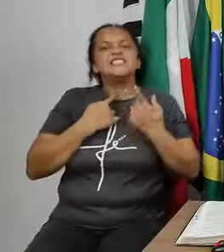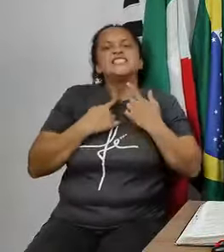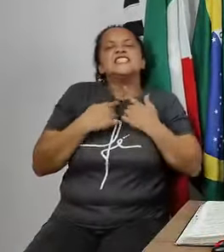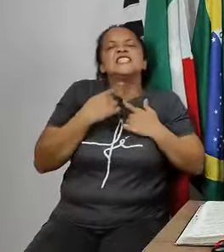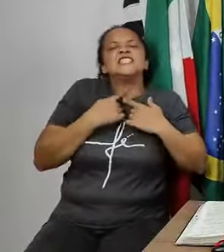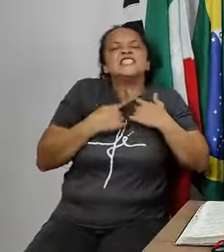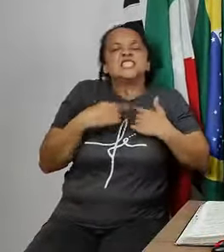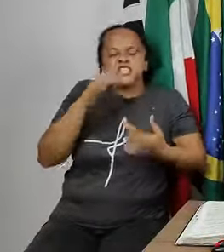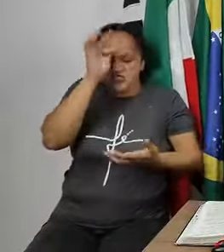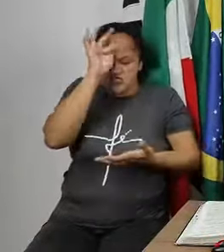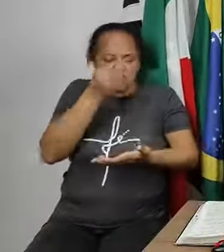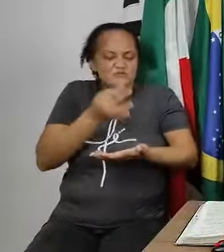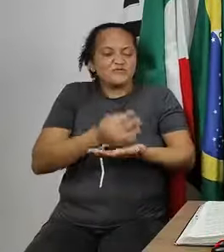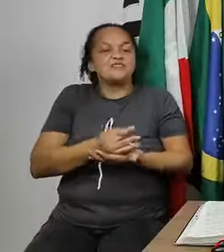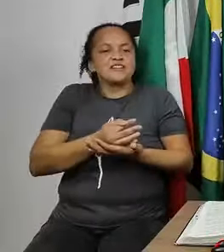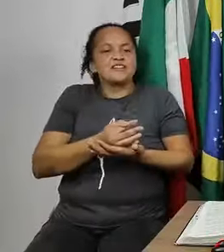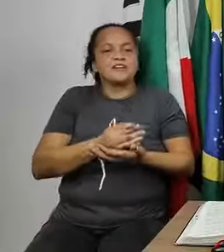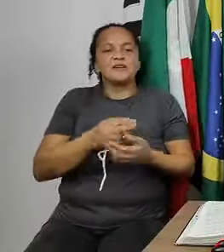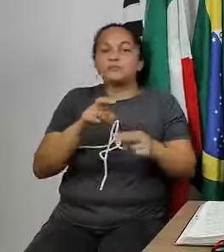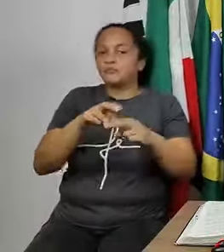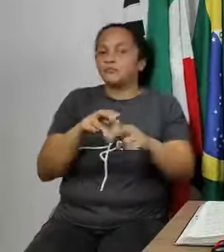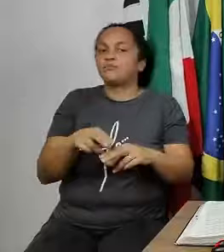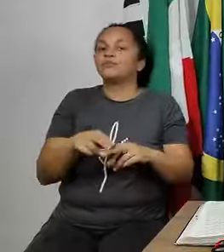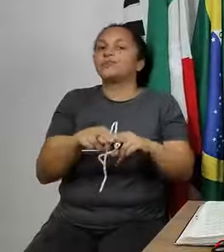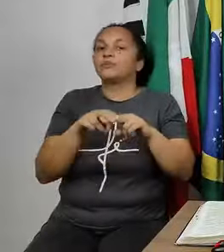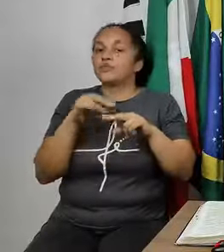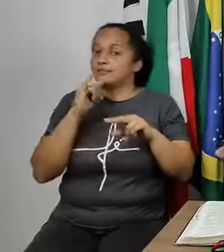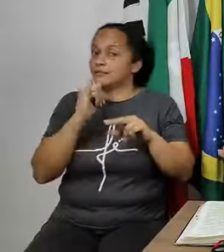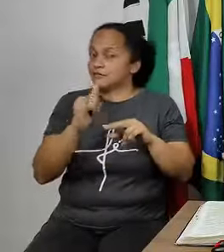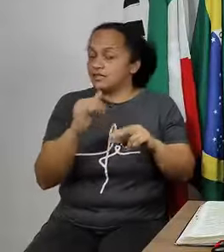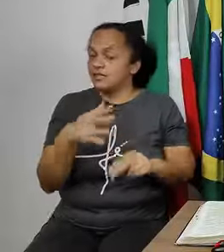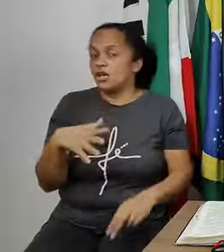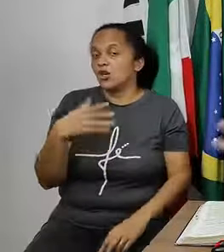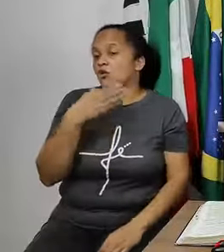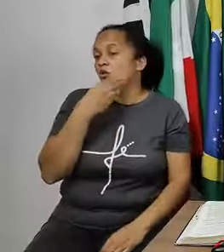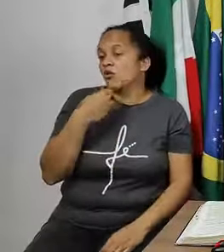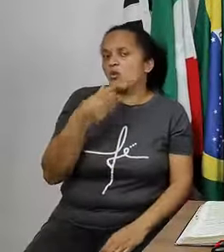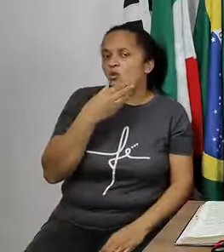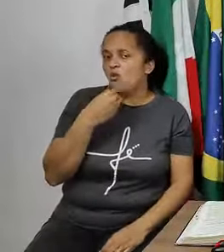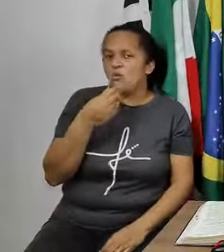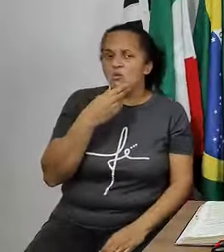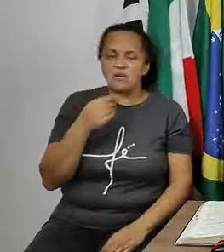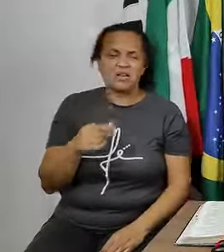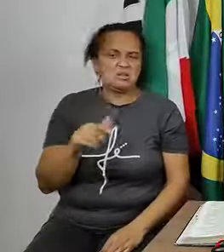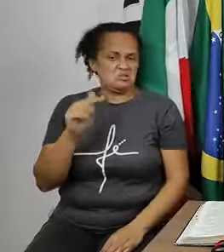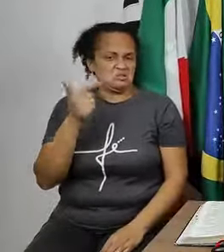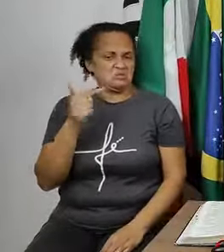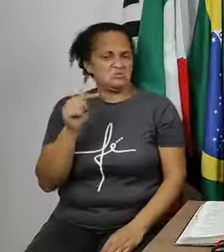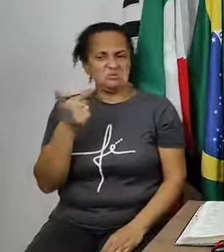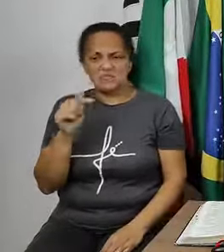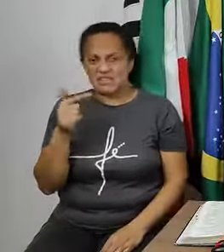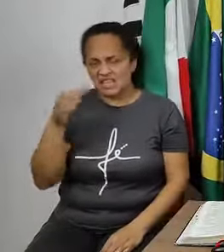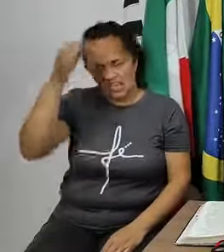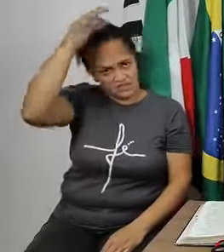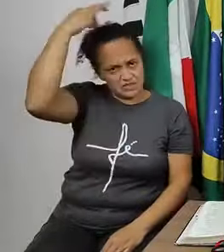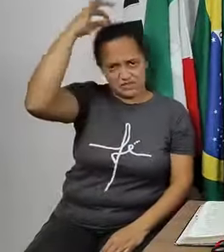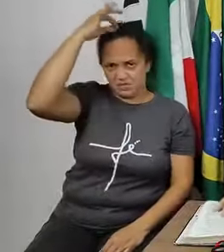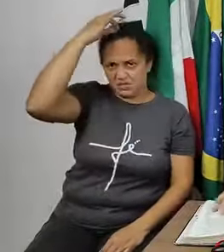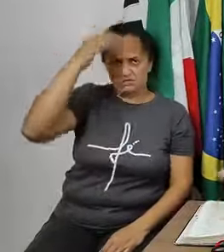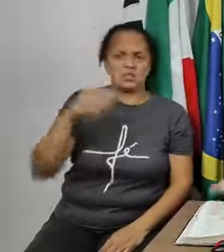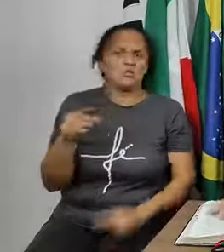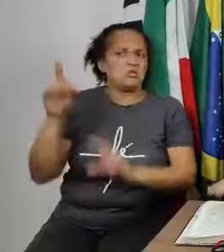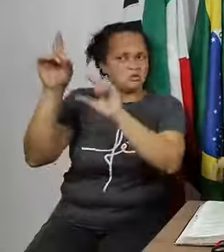nós. Por isso que ele diz, o homem natural, que não tem o Espírito Santo, ele não compreende